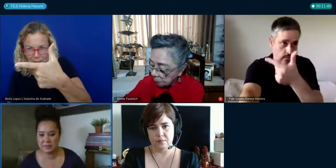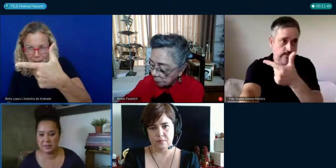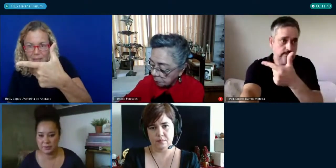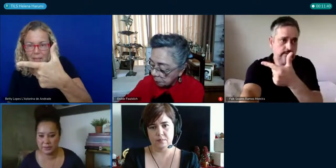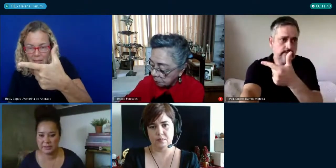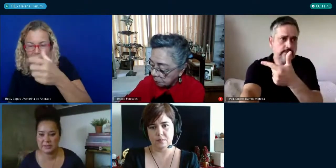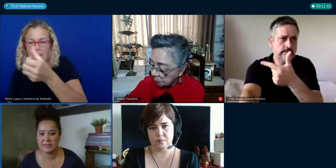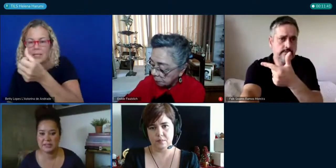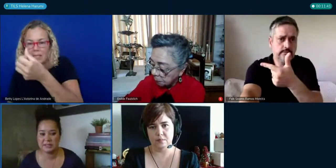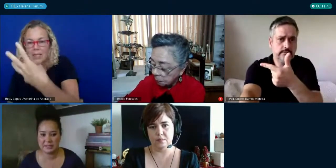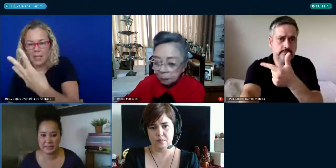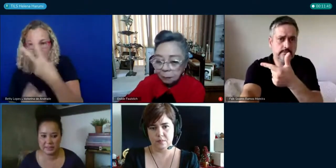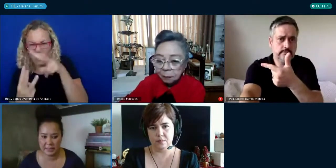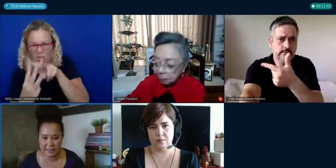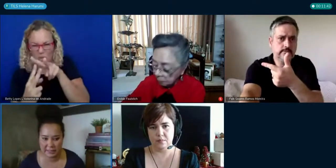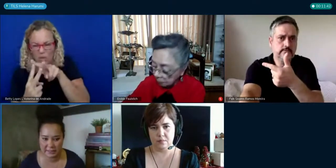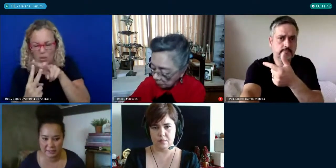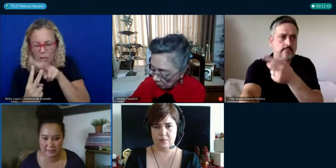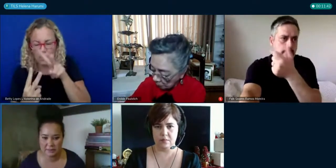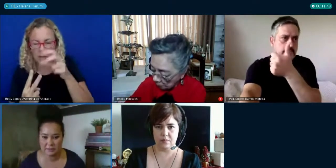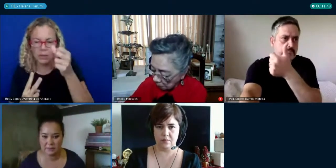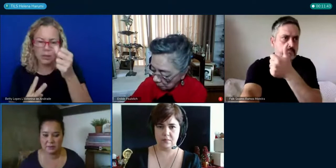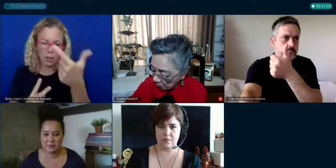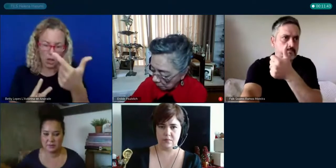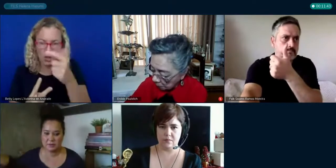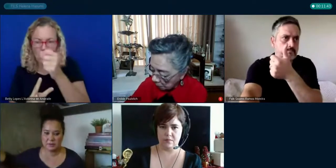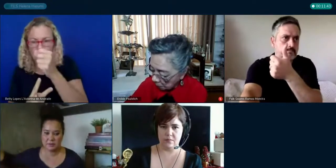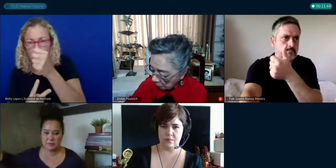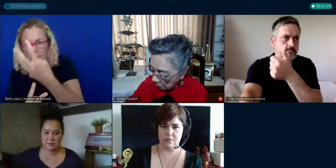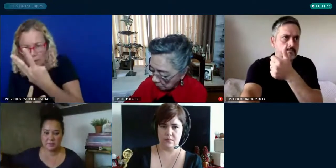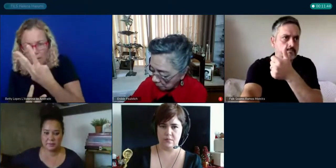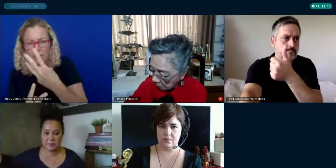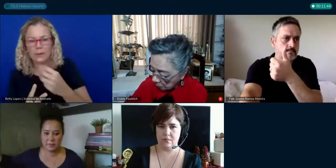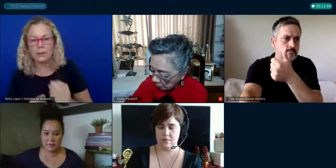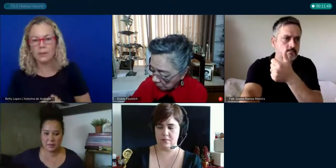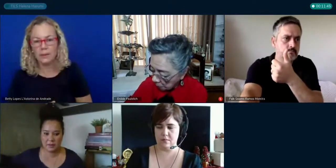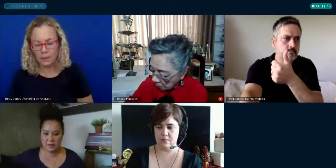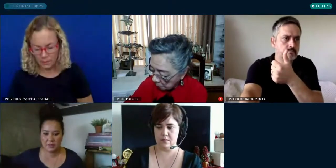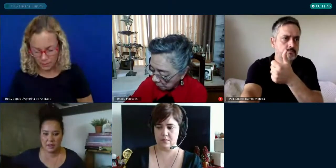Isso, 62 e 63.